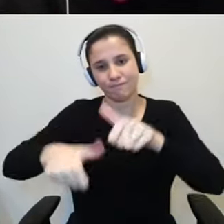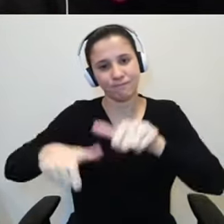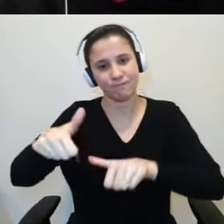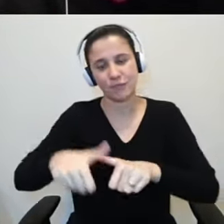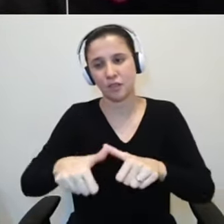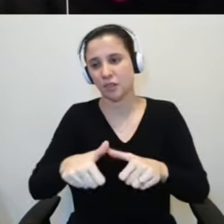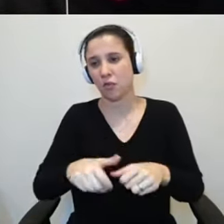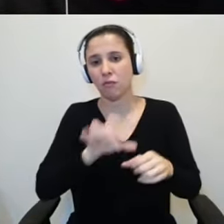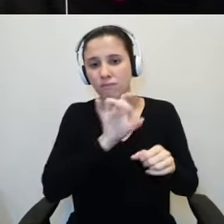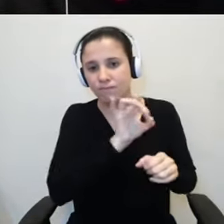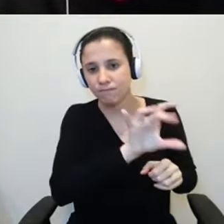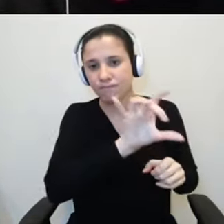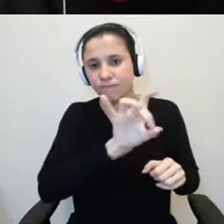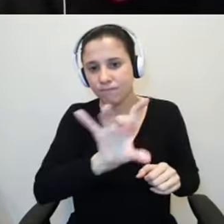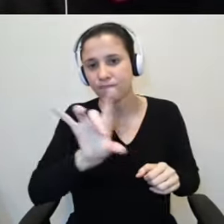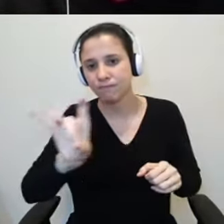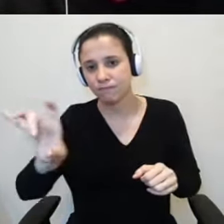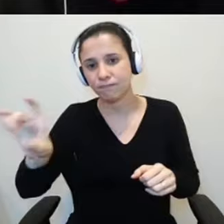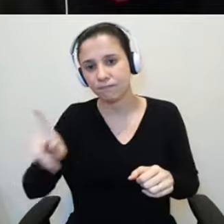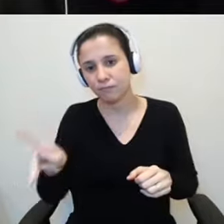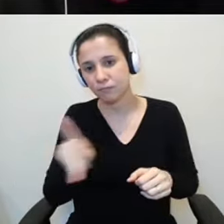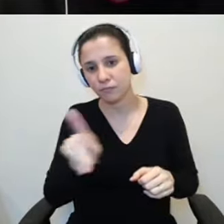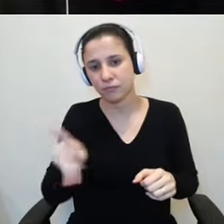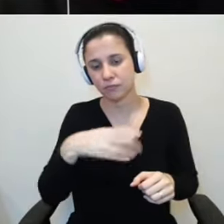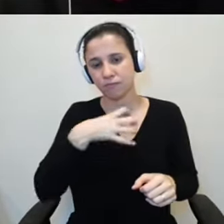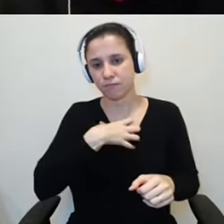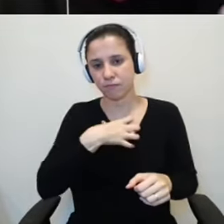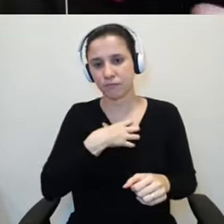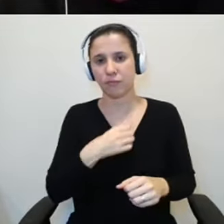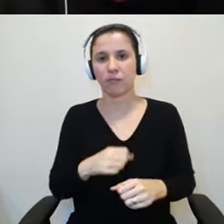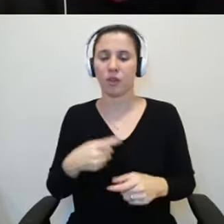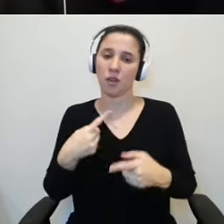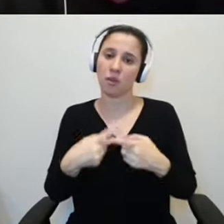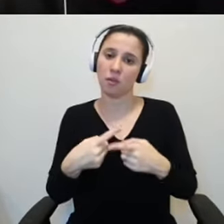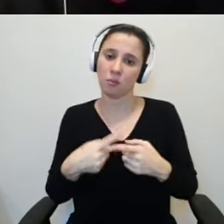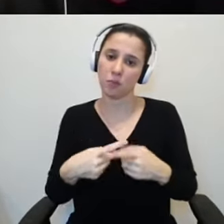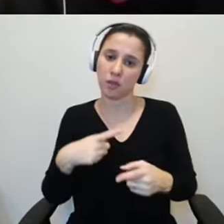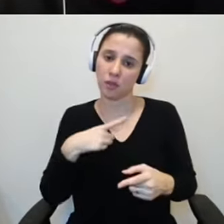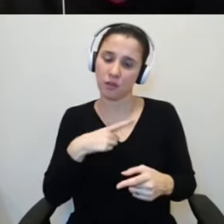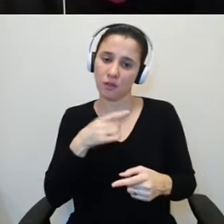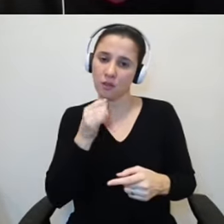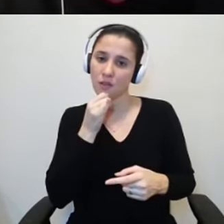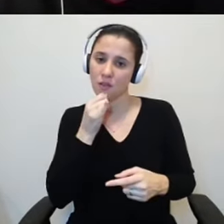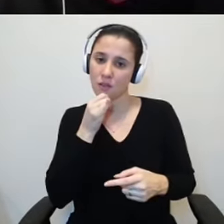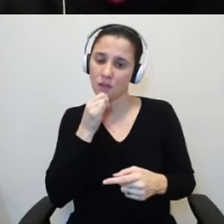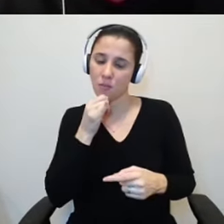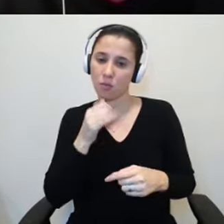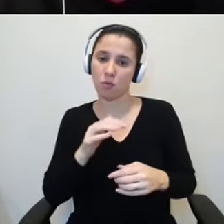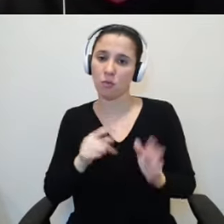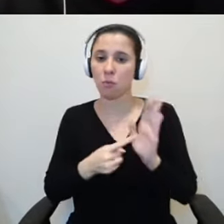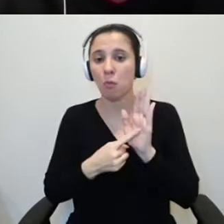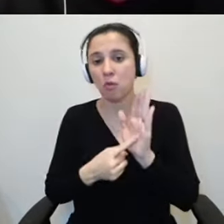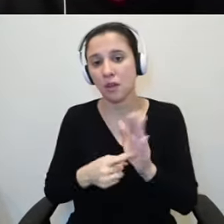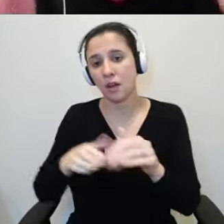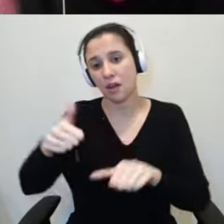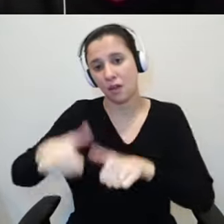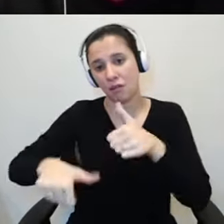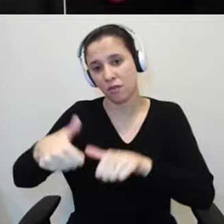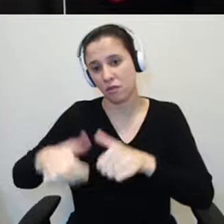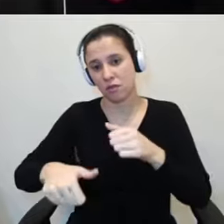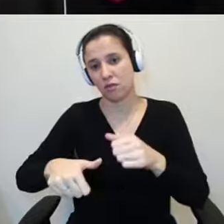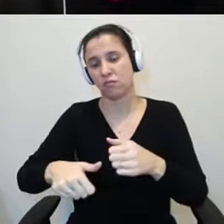nós tínhamos muito o costume natural ali de aplicar a avaliação de maneira presencial com vocês ali